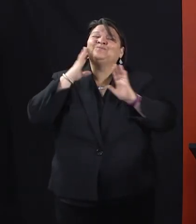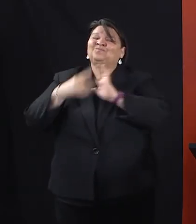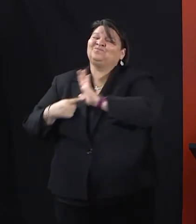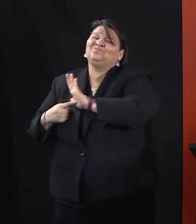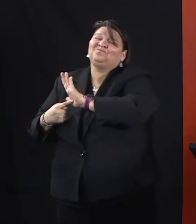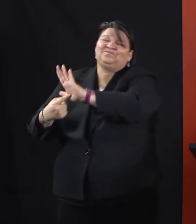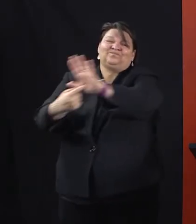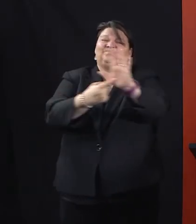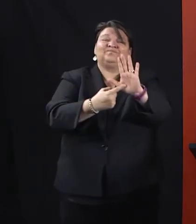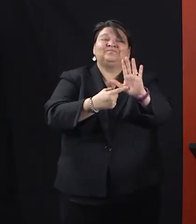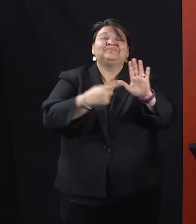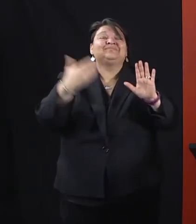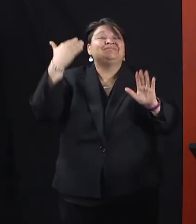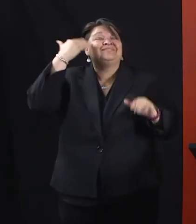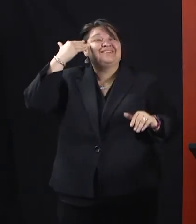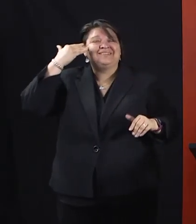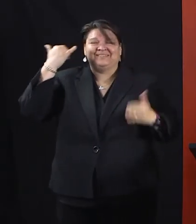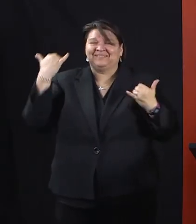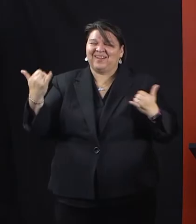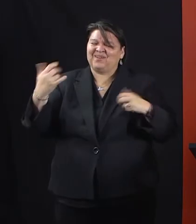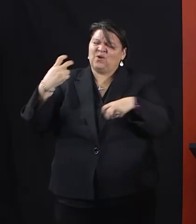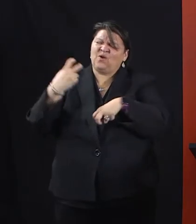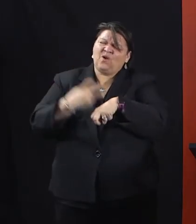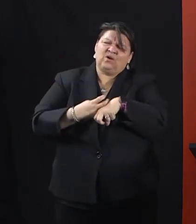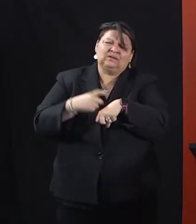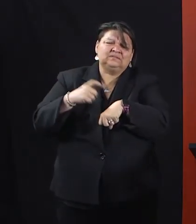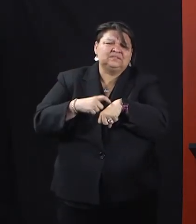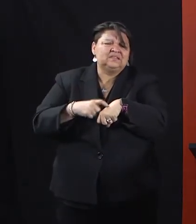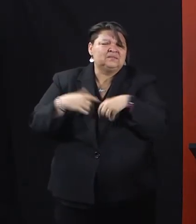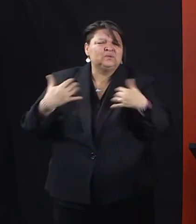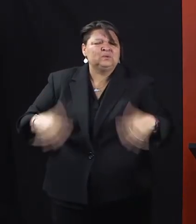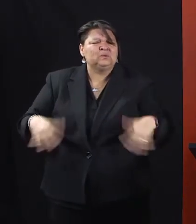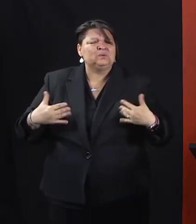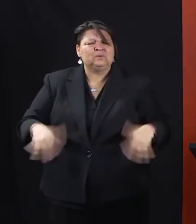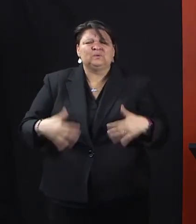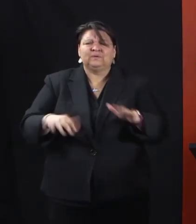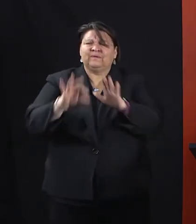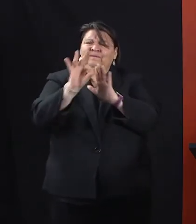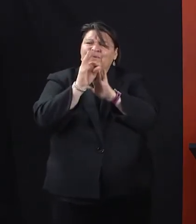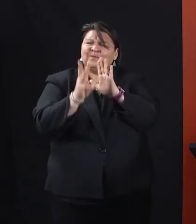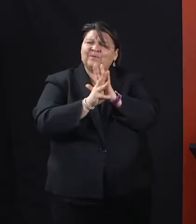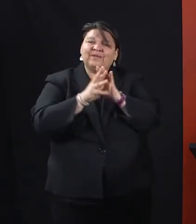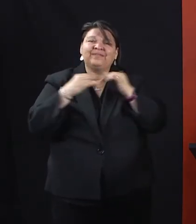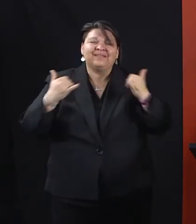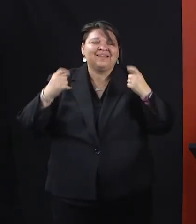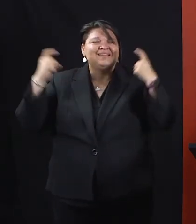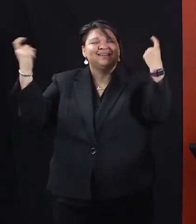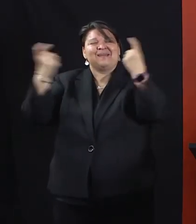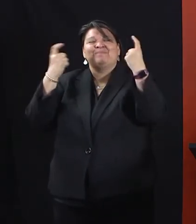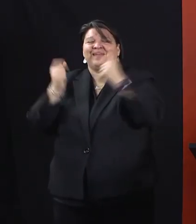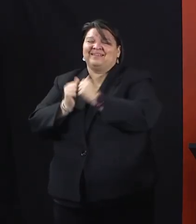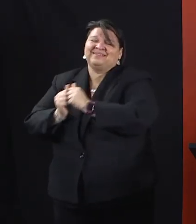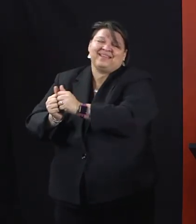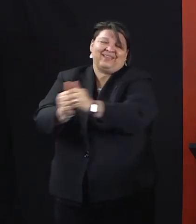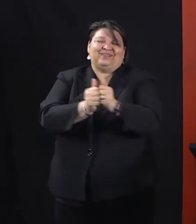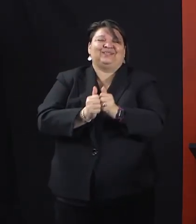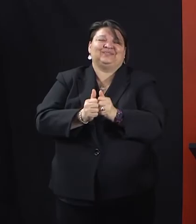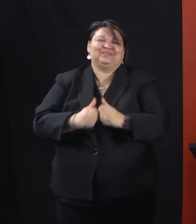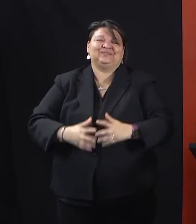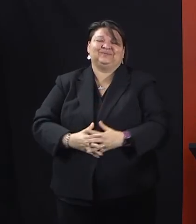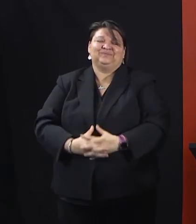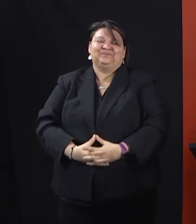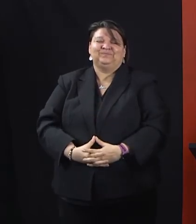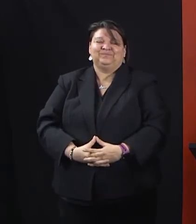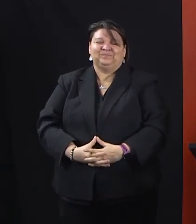together and celebrates each other. Y los invitamos a que nos manden esos momentos especiales, esas cosas que ustedes están